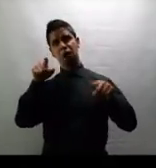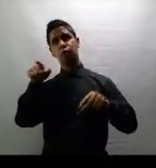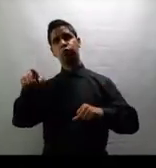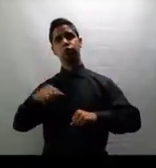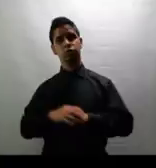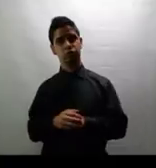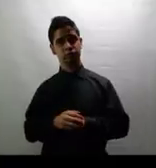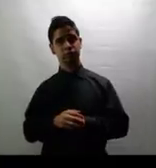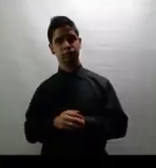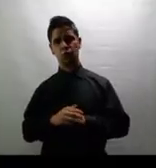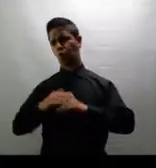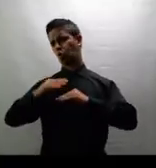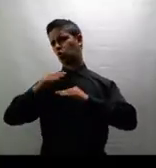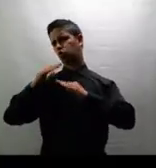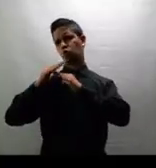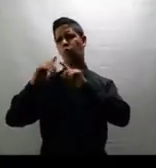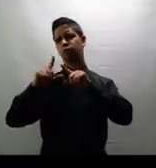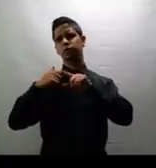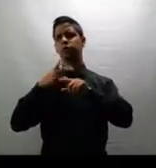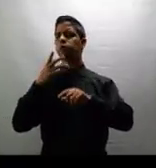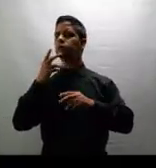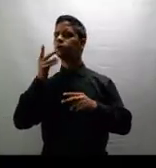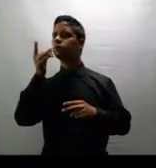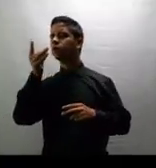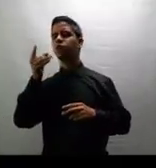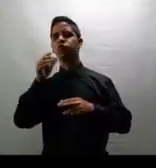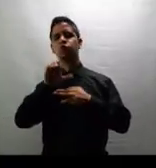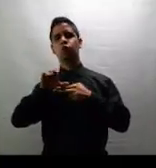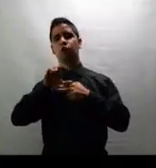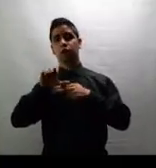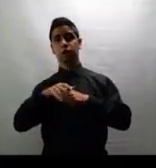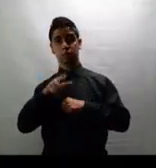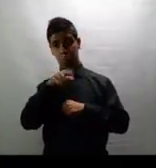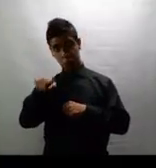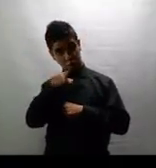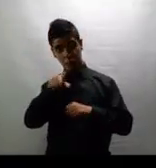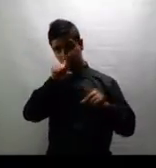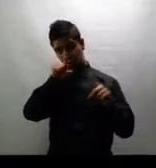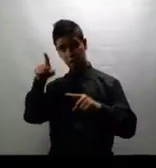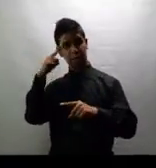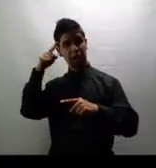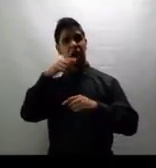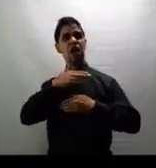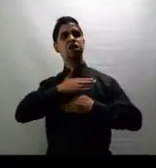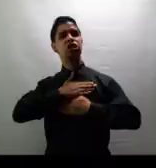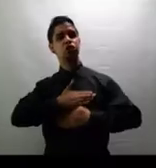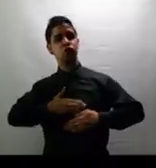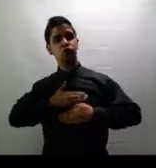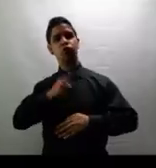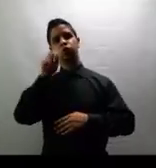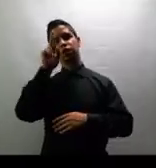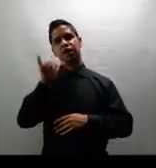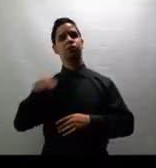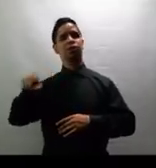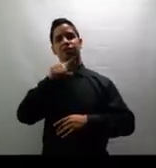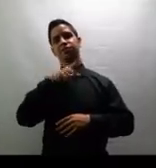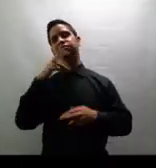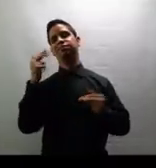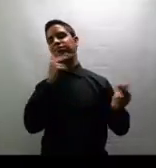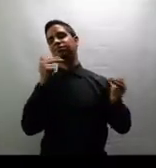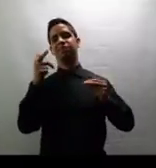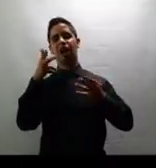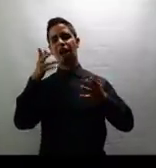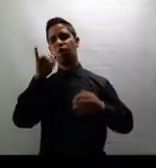máxima experiencia en frutas y chocolate que tú también para que te lo disfrutaría la